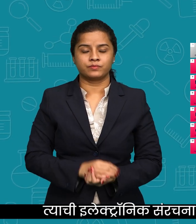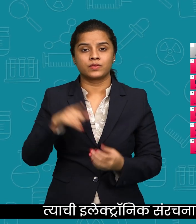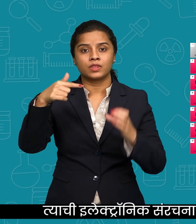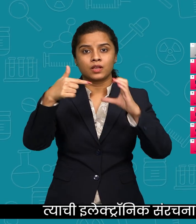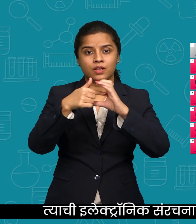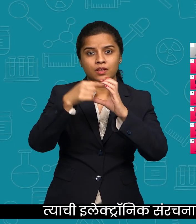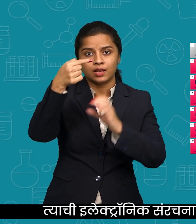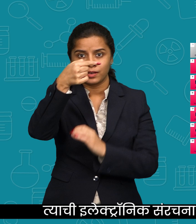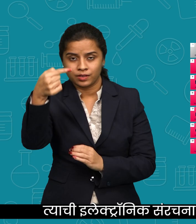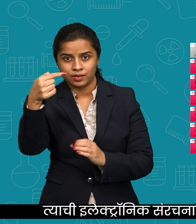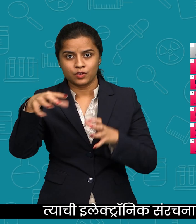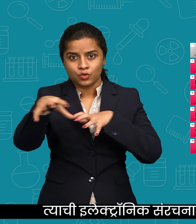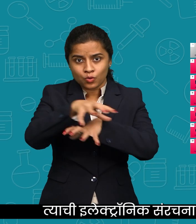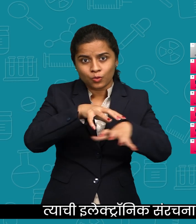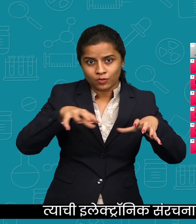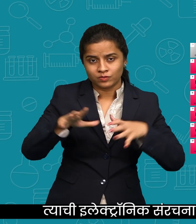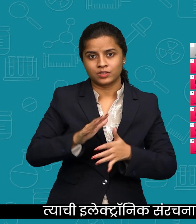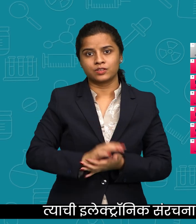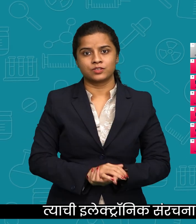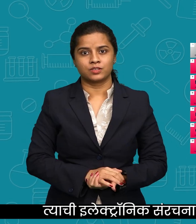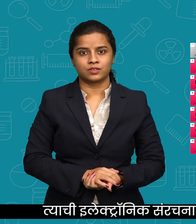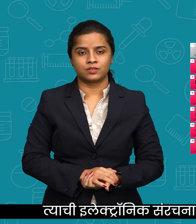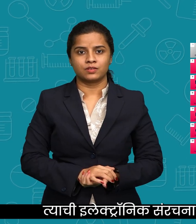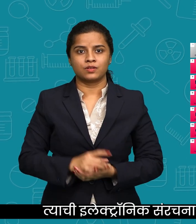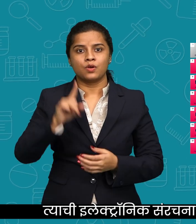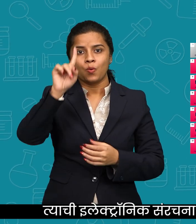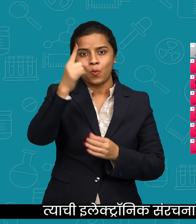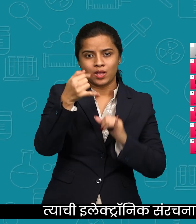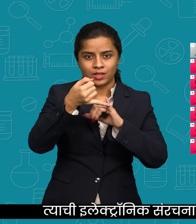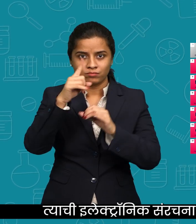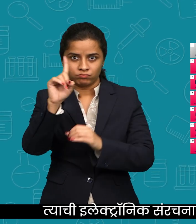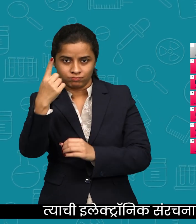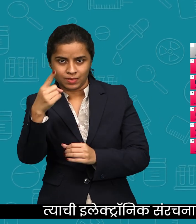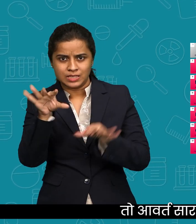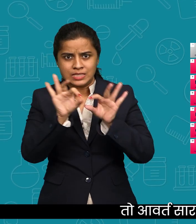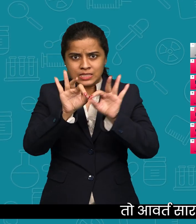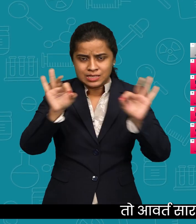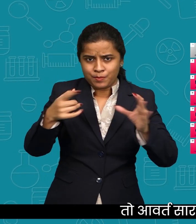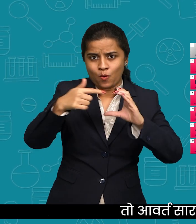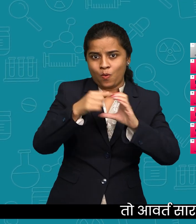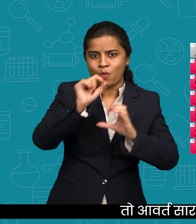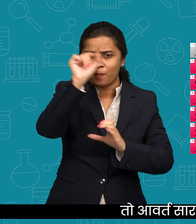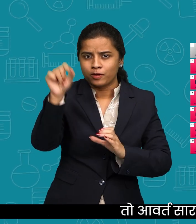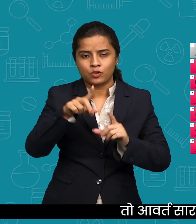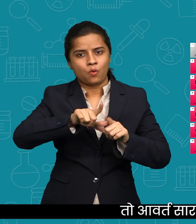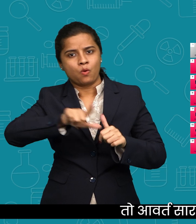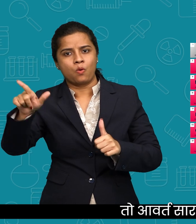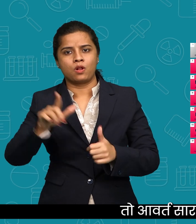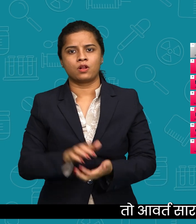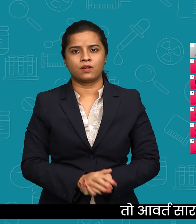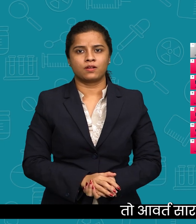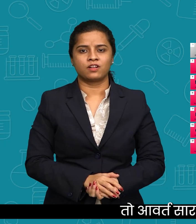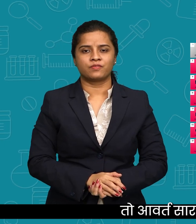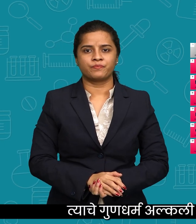इलेक्ट्रॉनिक संरचना 1s1 ही सर्व मूलद्रव्यांपैकी सर्वात सोपी आहे. तो आवर्त सारणीतील अद्वितीय